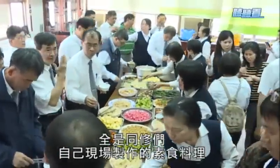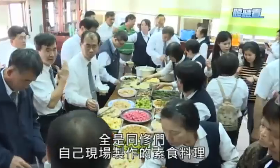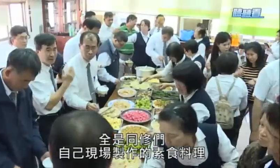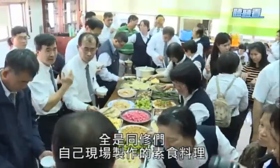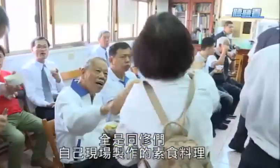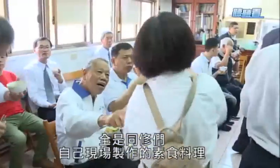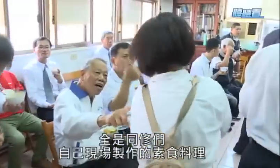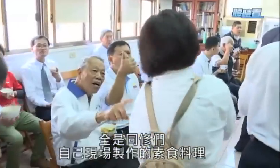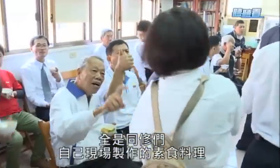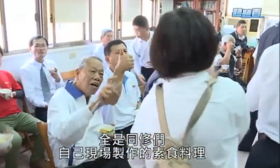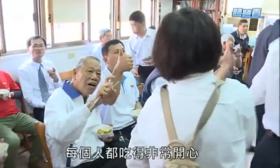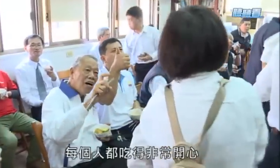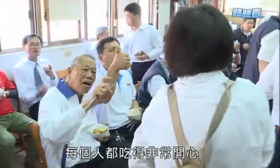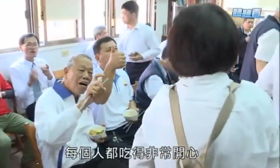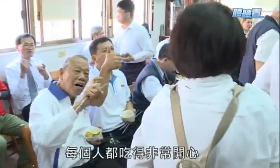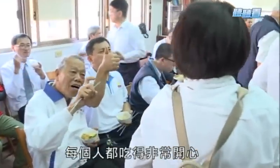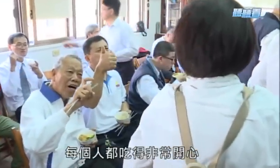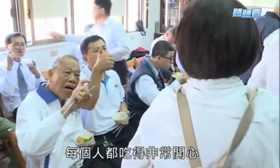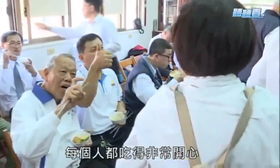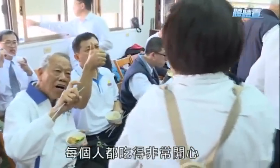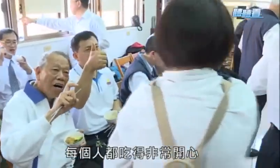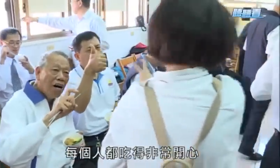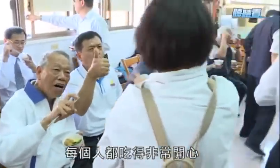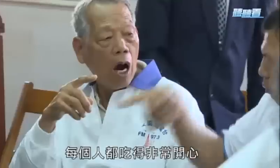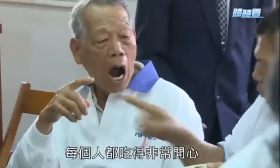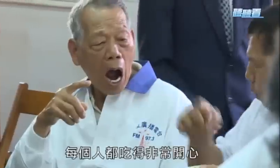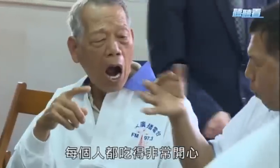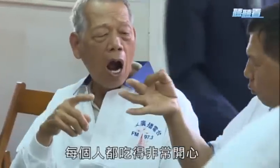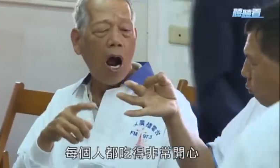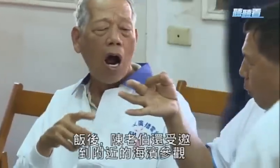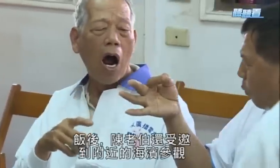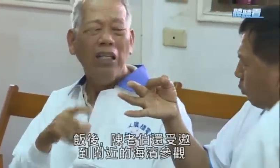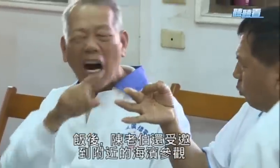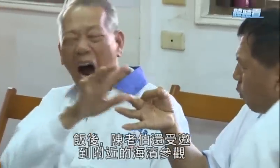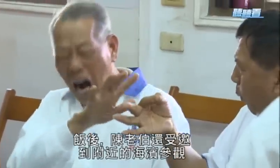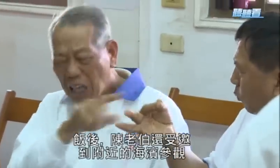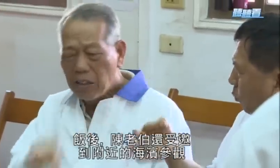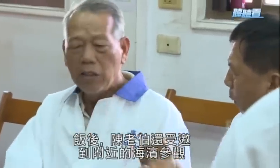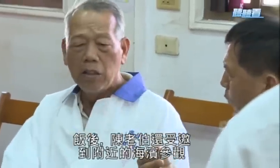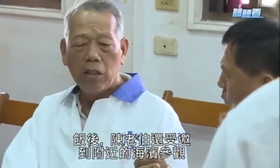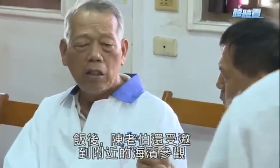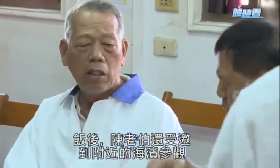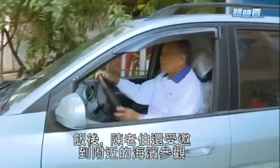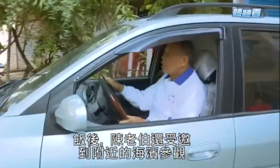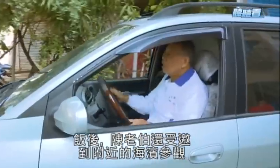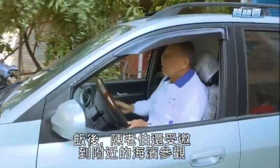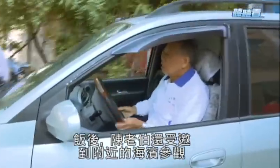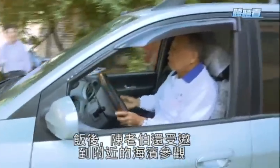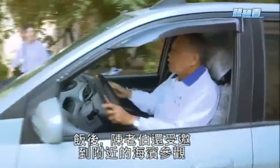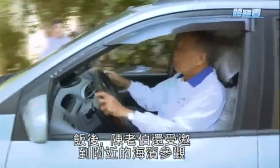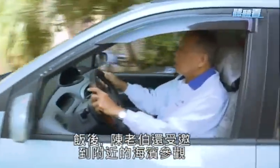食料理。每个人都吃得非常开心，饭后陈老伯还受邀到附近的海滨参观